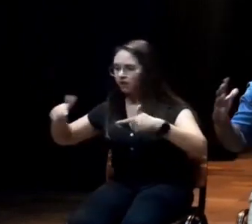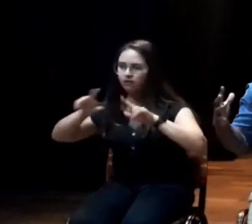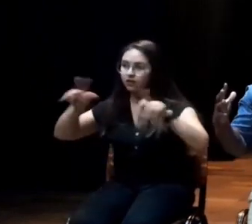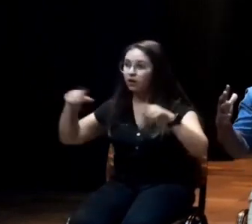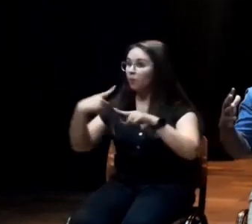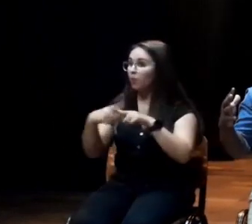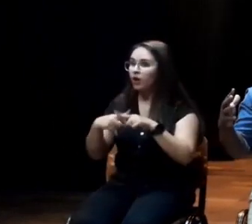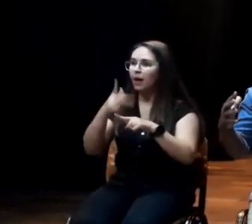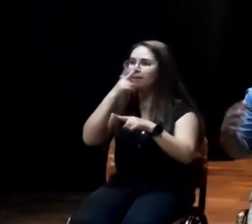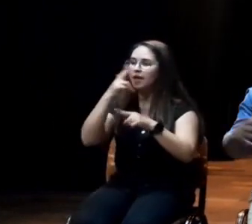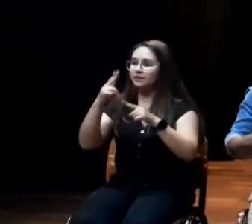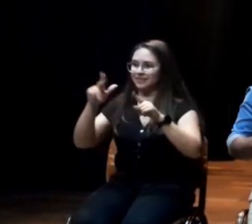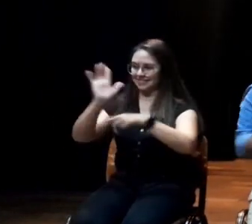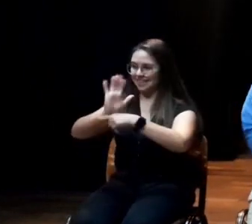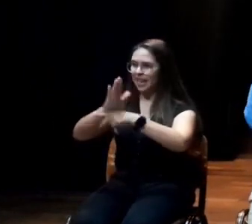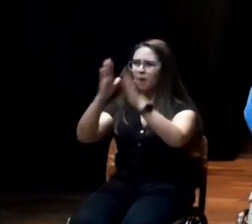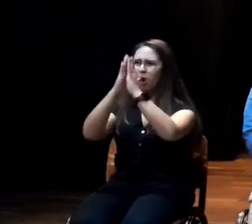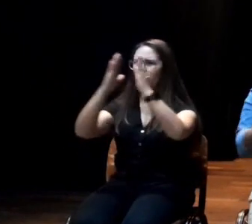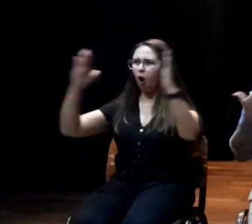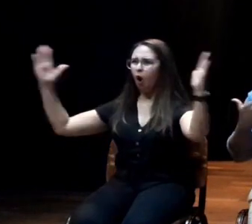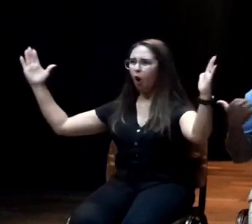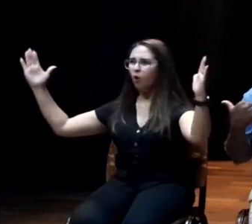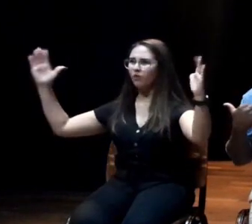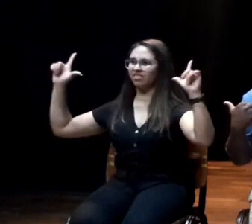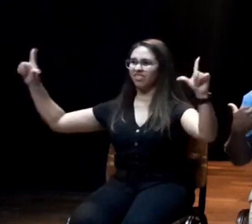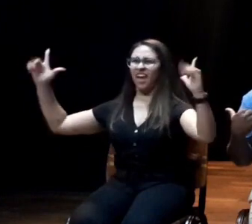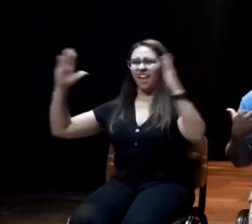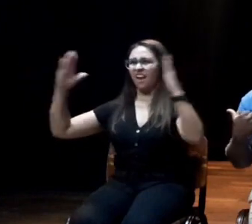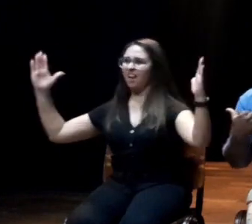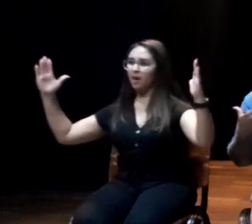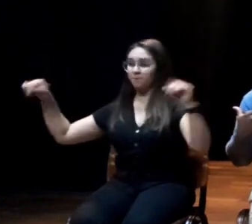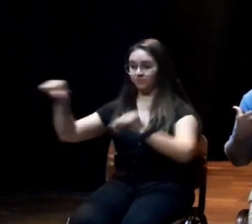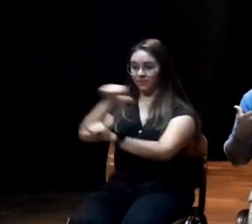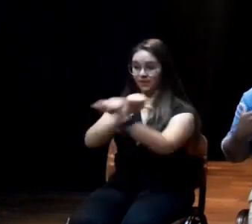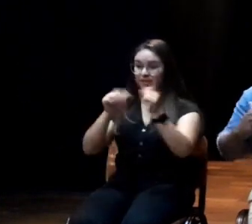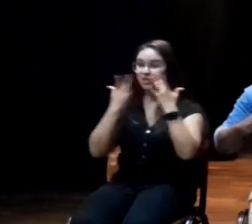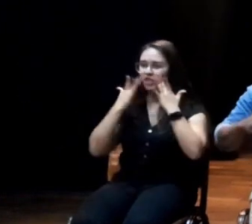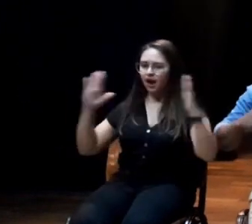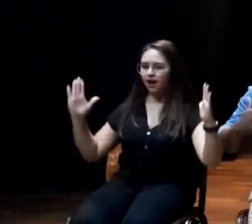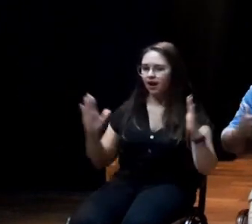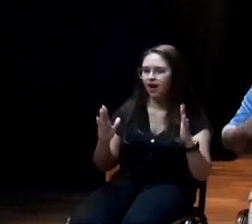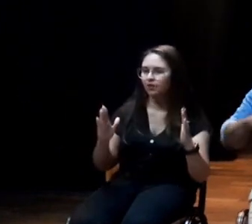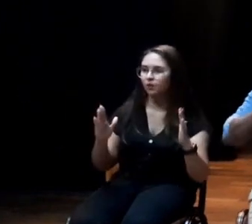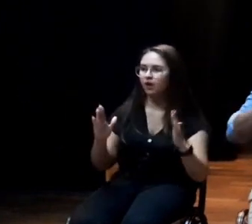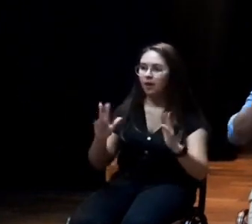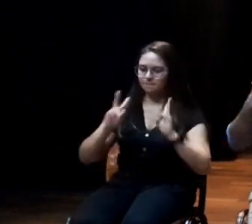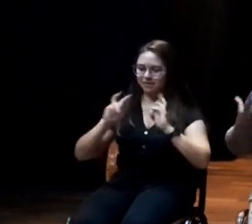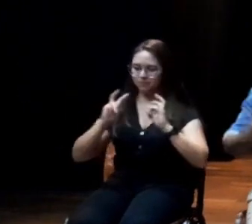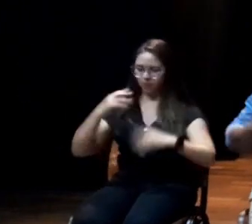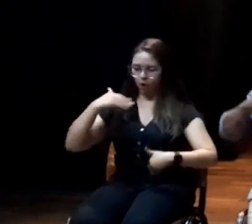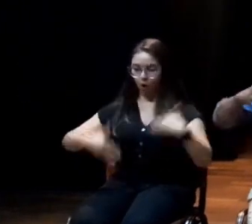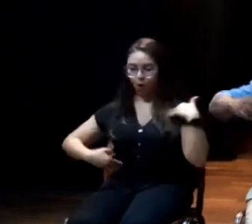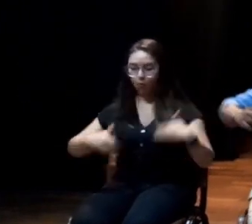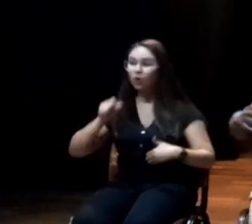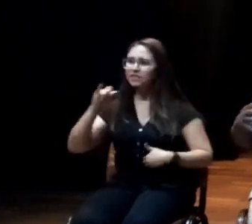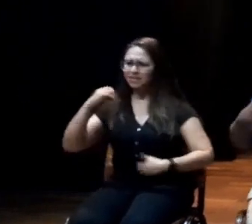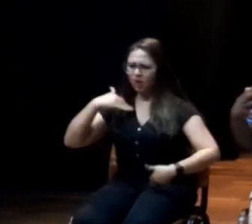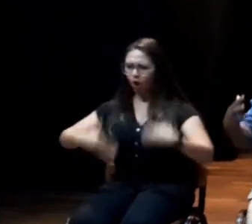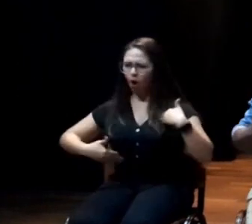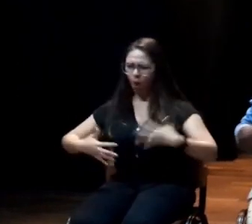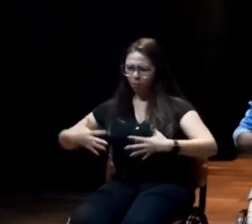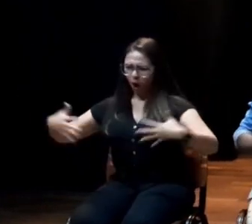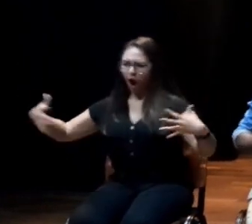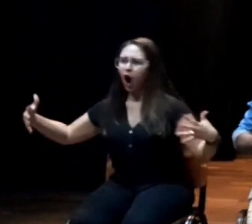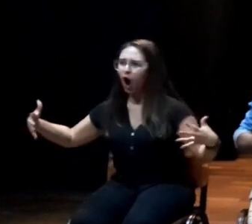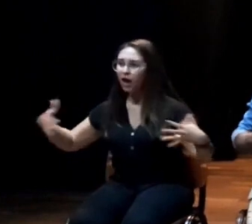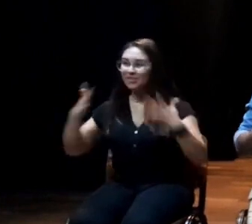fica muito grande na tela. E aí você transpõe isso também para a língua de sinais. A percepção do corpo dele. Se eu faço esse corpo todo grande